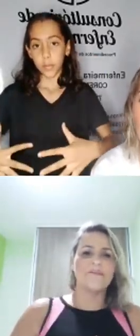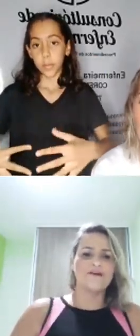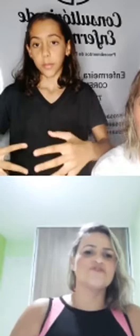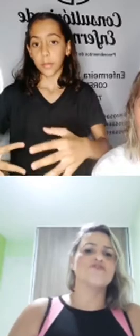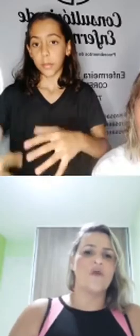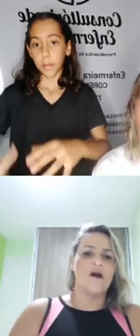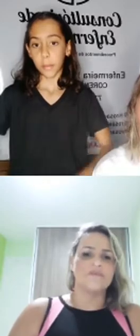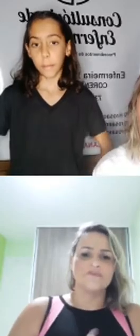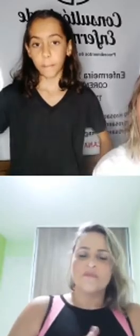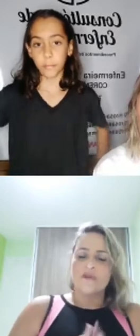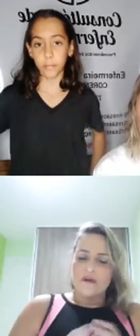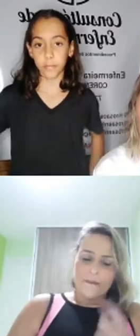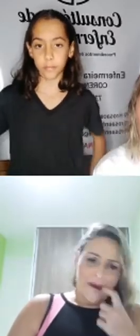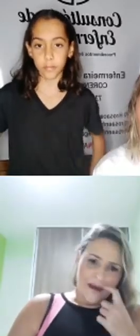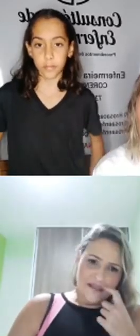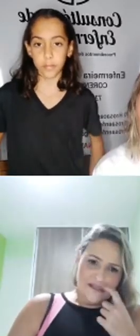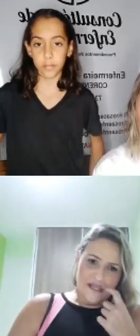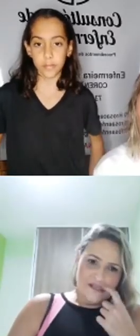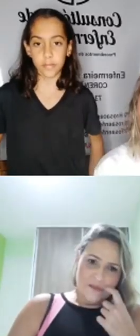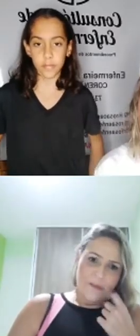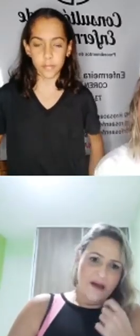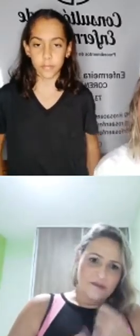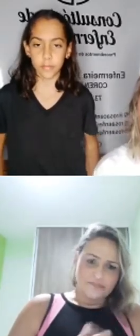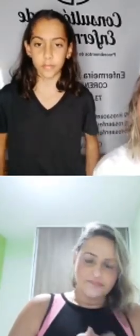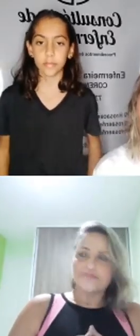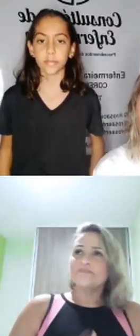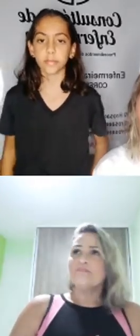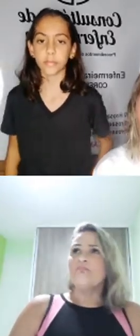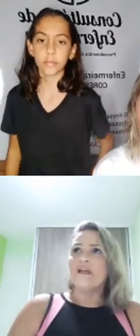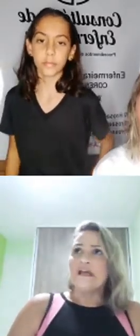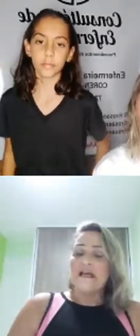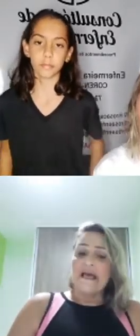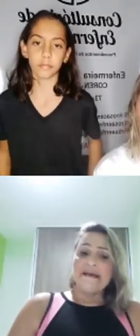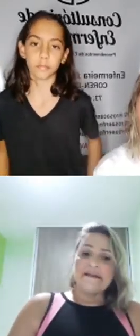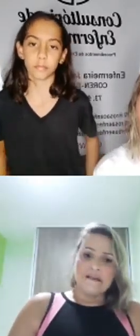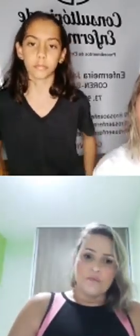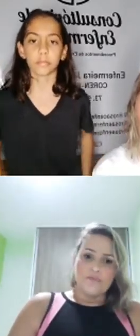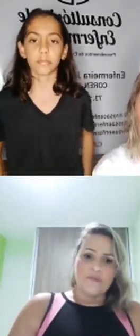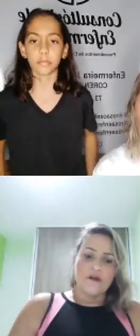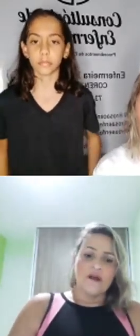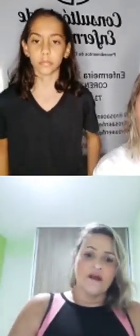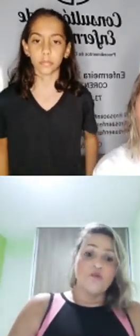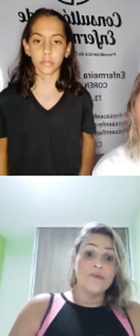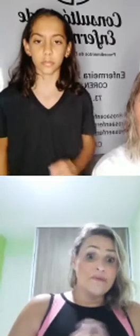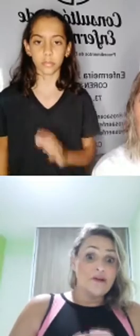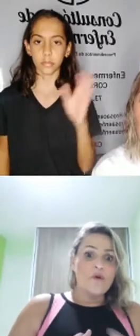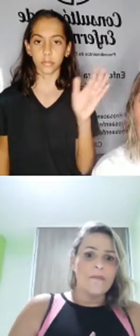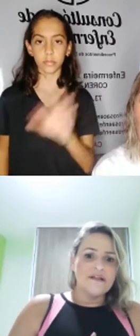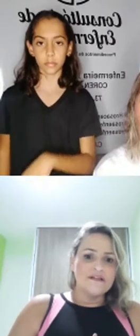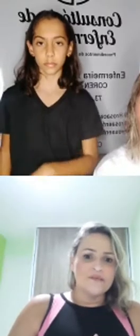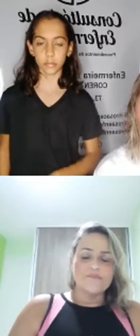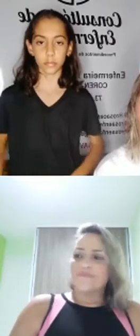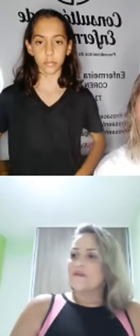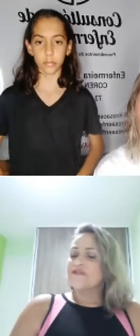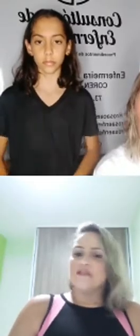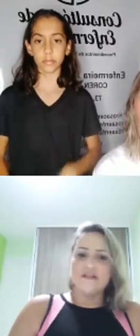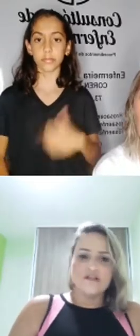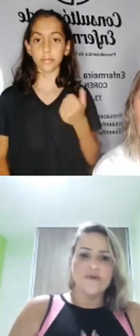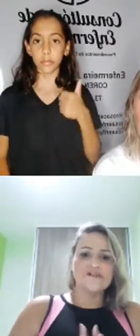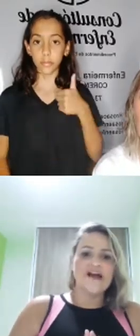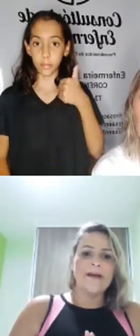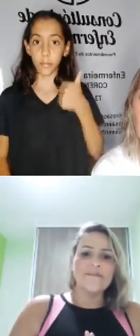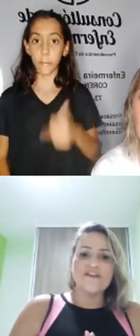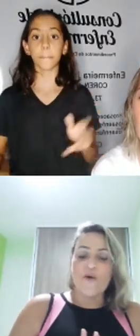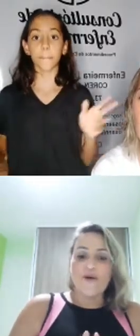passar para continuar. Mas eles não param. Então, num primeiro momento, gente,